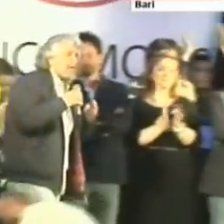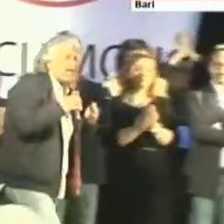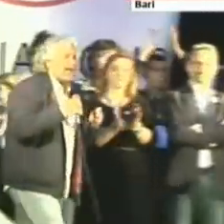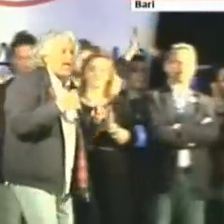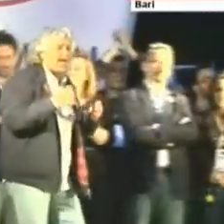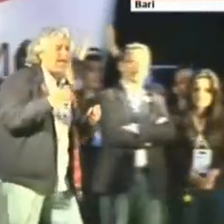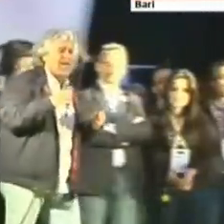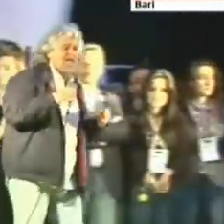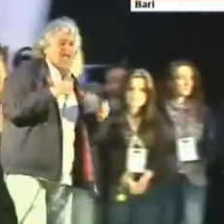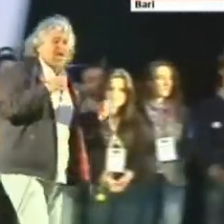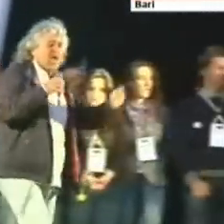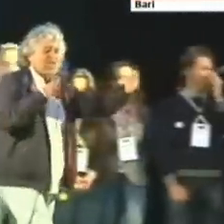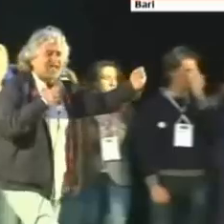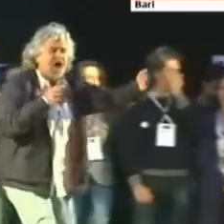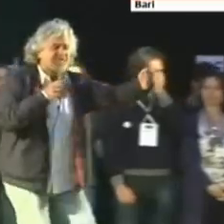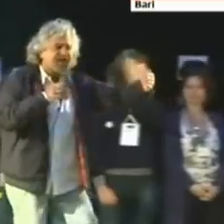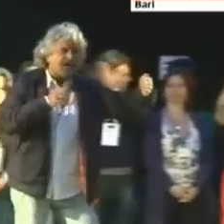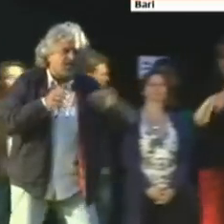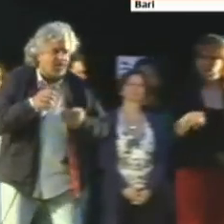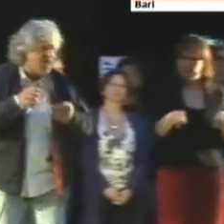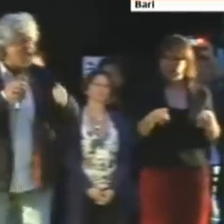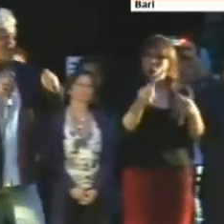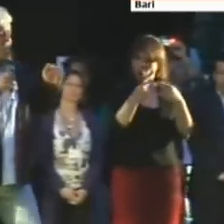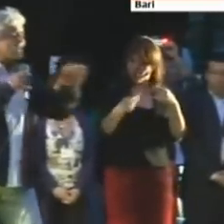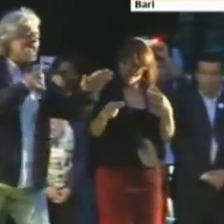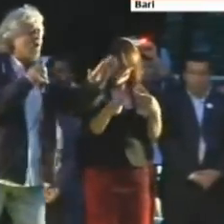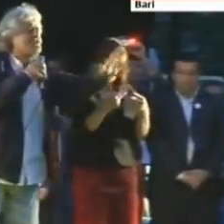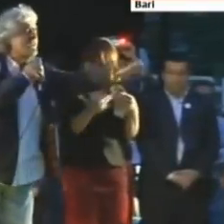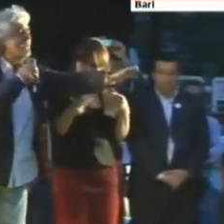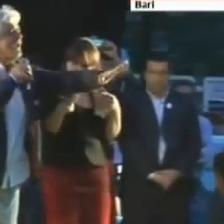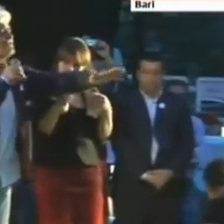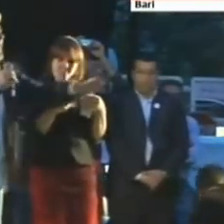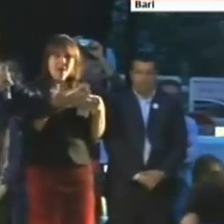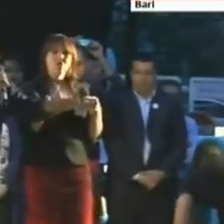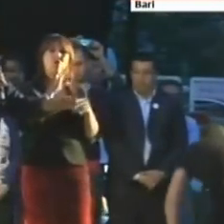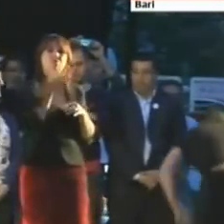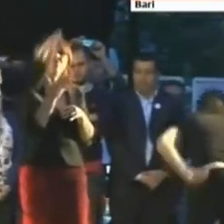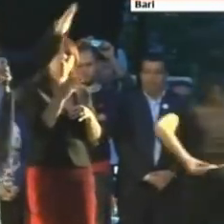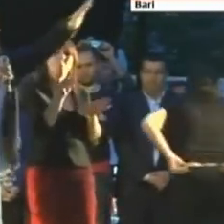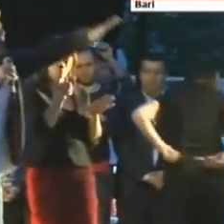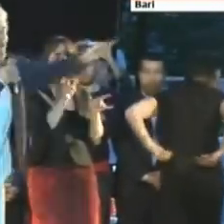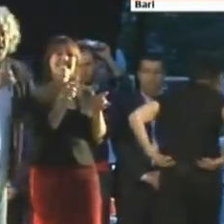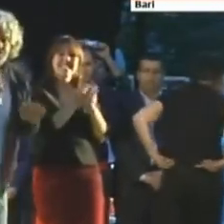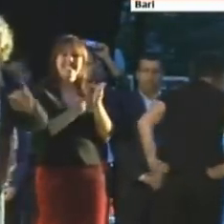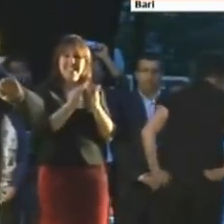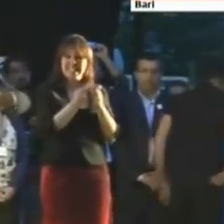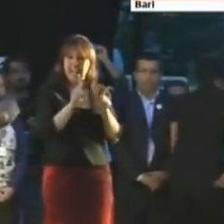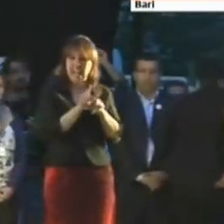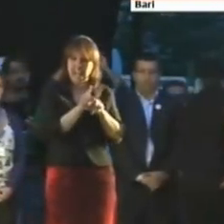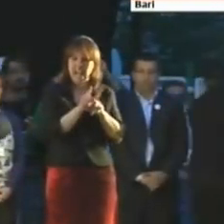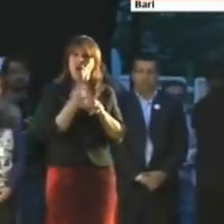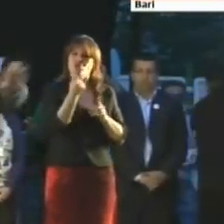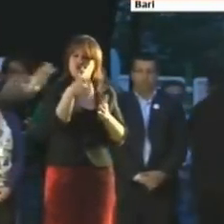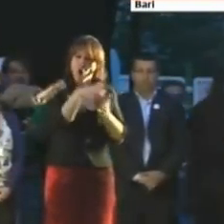Quindi vorrei capire. E allora questi 9 ce li ritornano. Se ne tengono 5 o 6, li tengono là. Sono